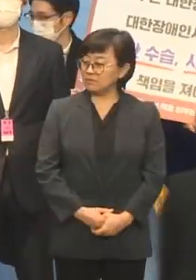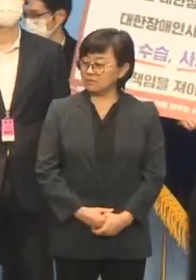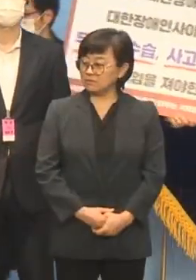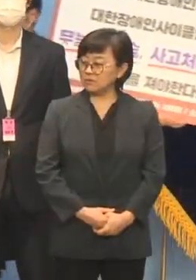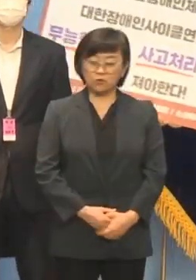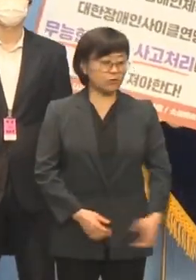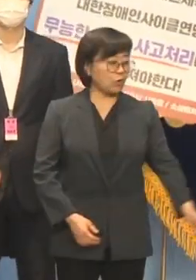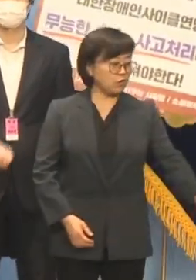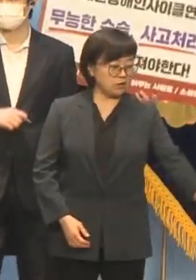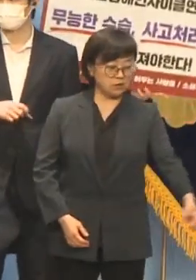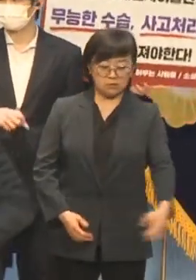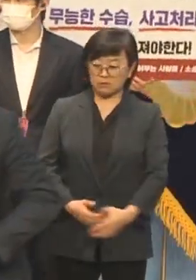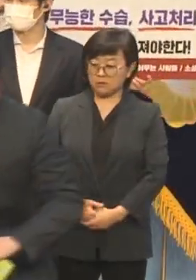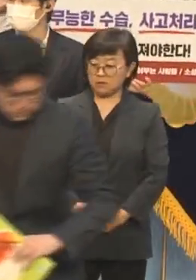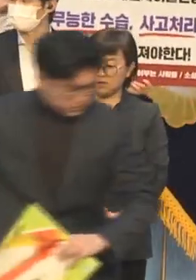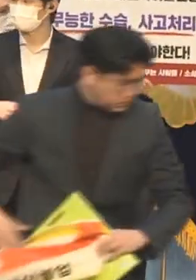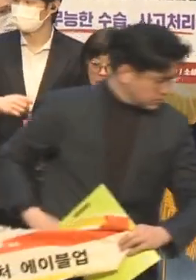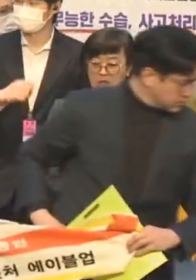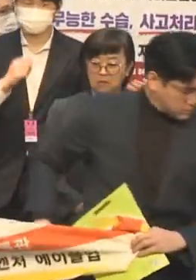네.